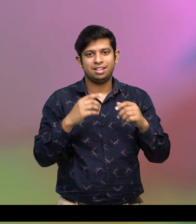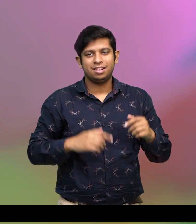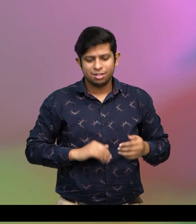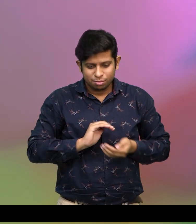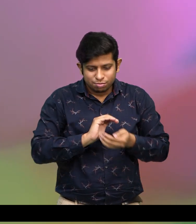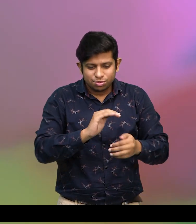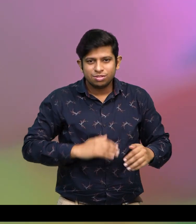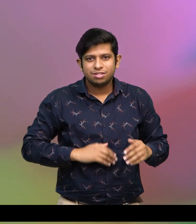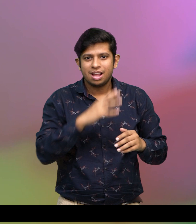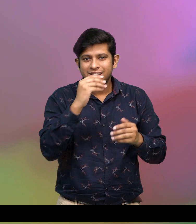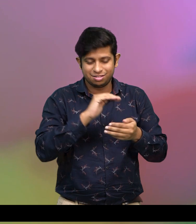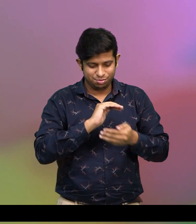ట్రిప్లోబ్లాస్టిక్,